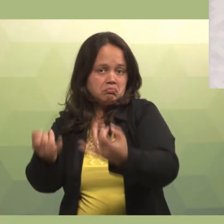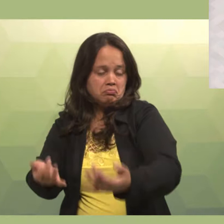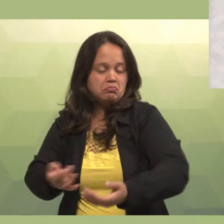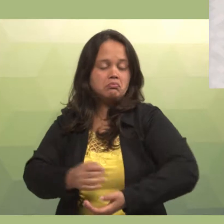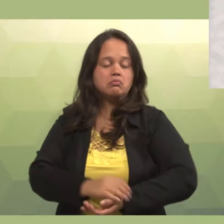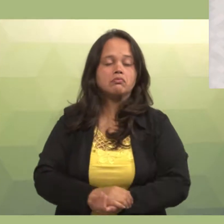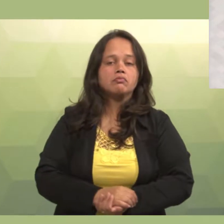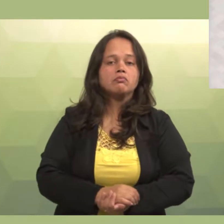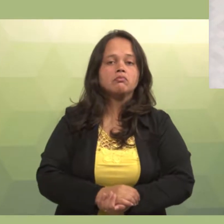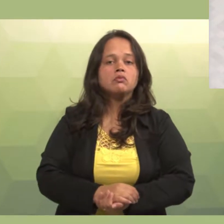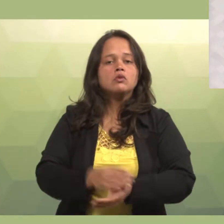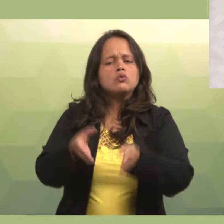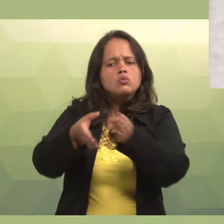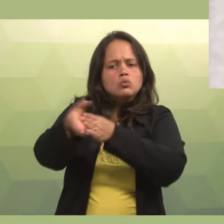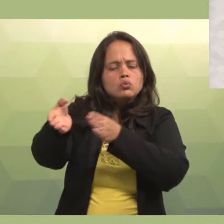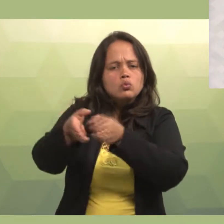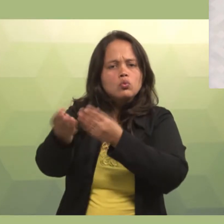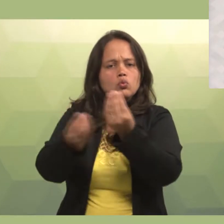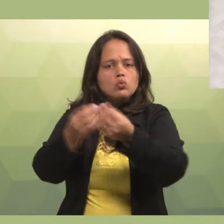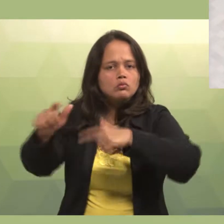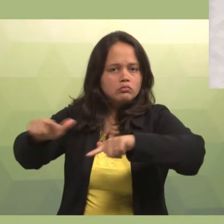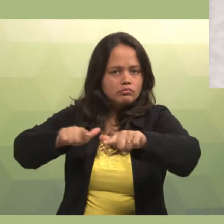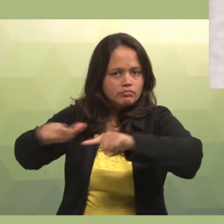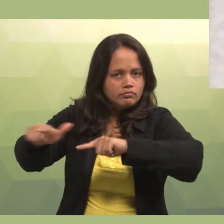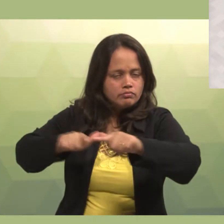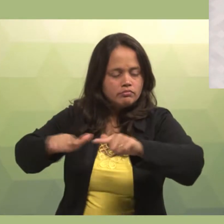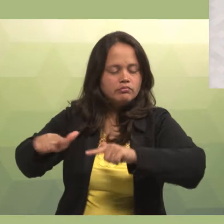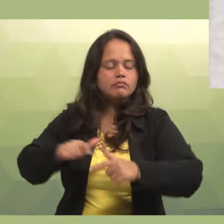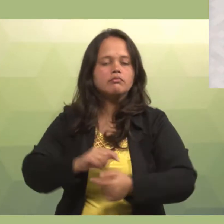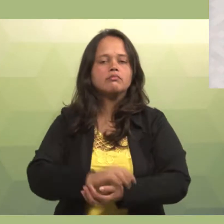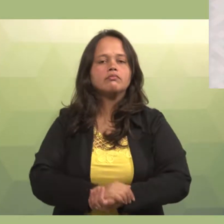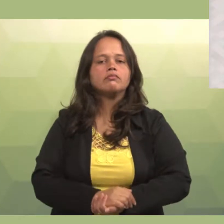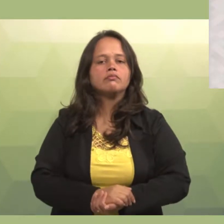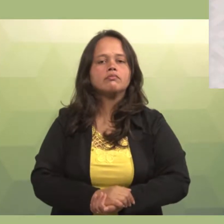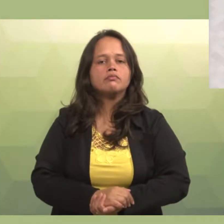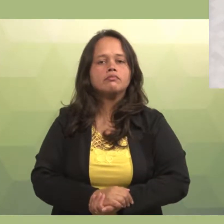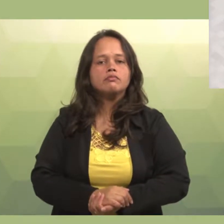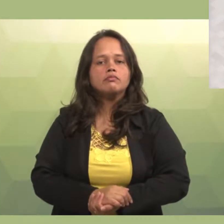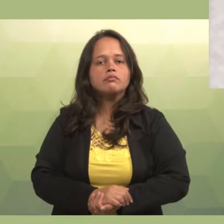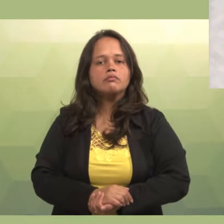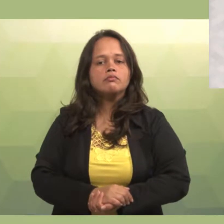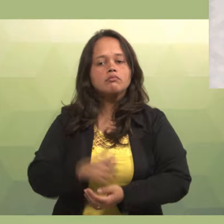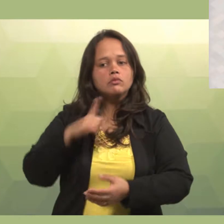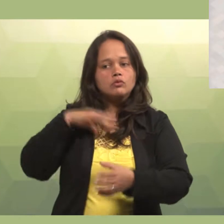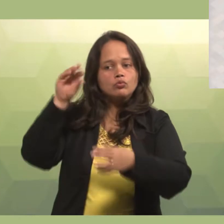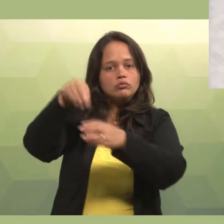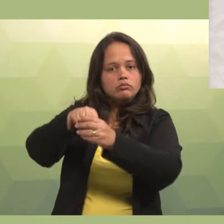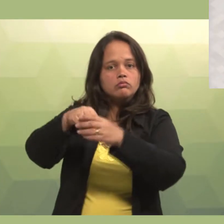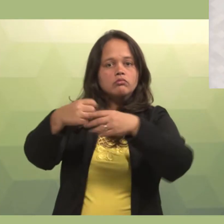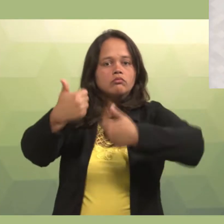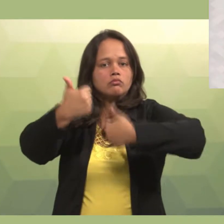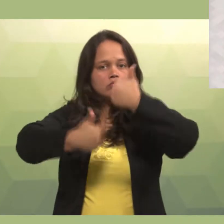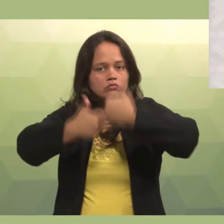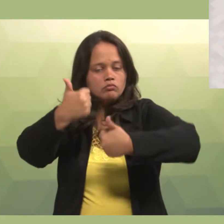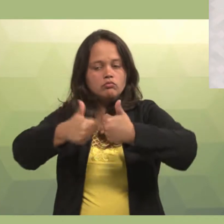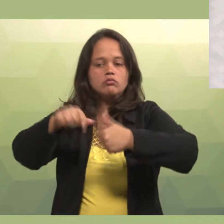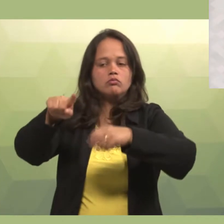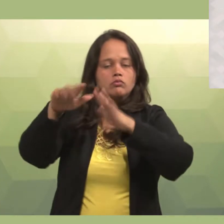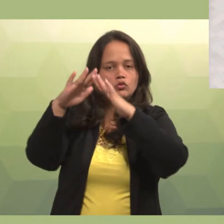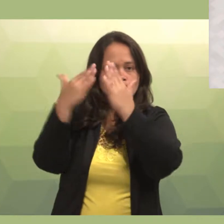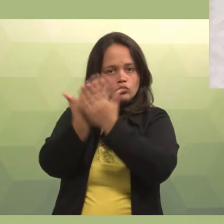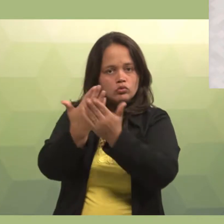orientação para o trabalho, promoção do desporto educacional e apoio às